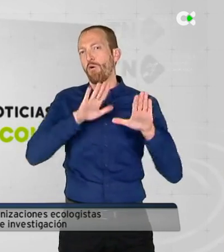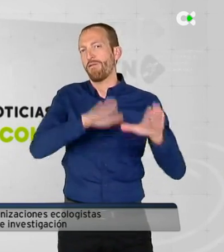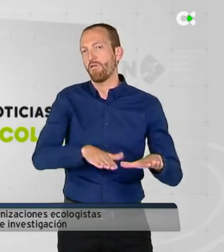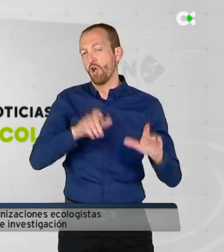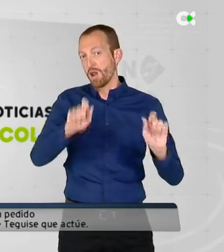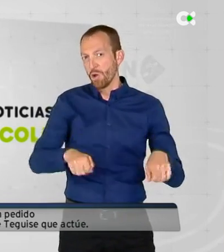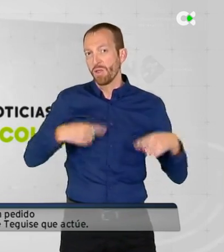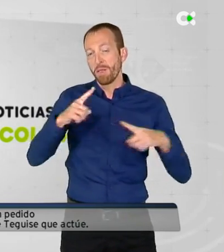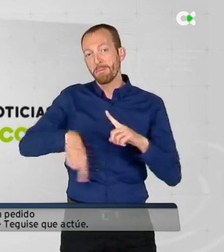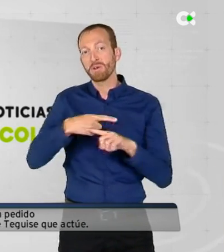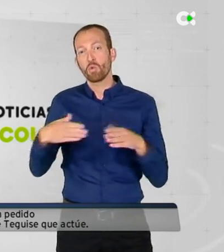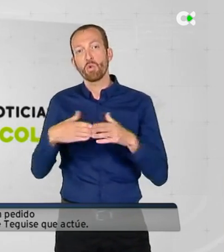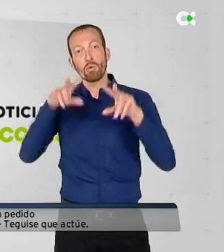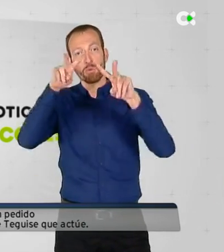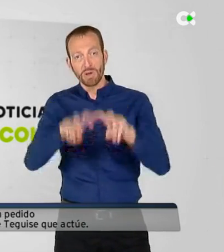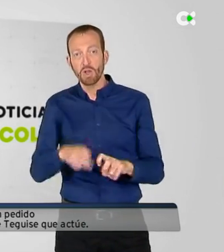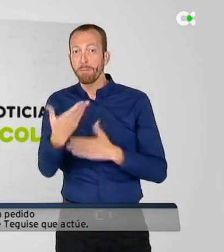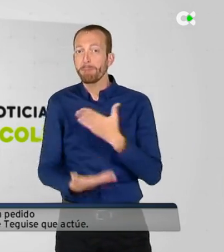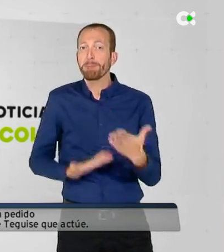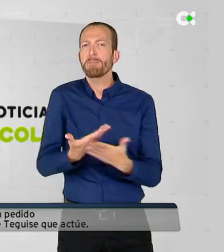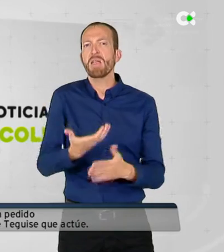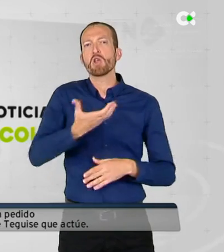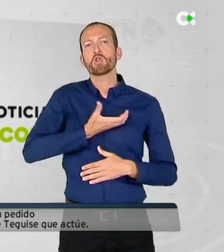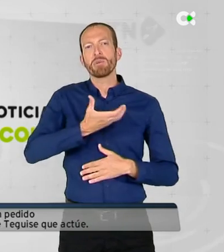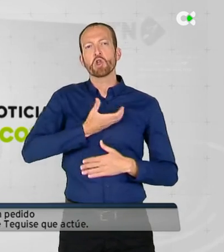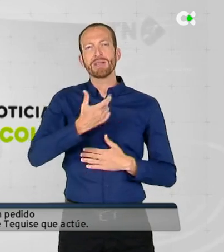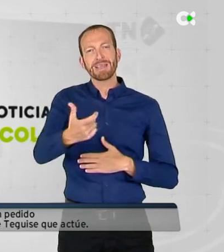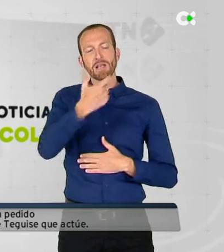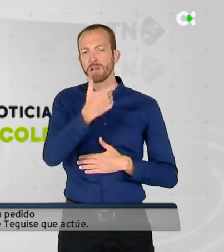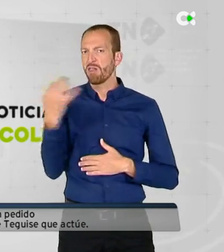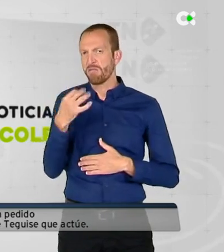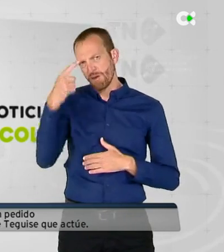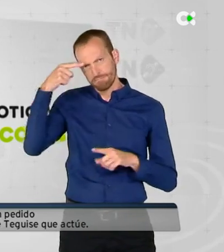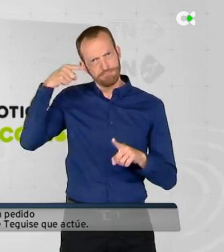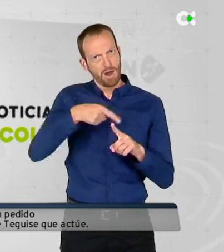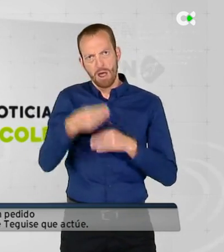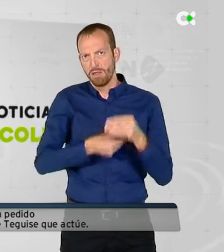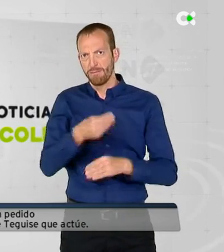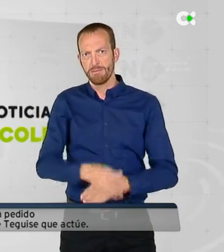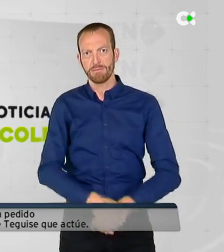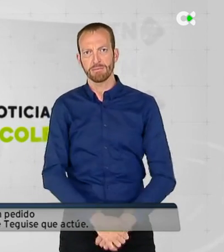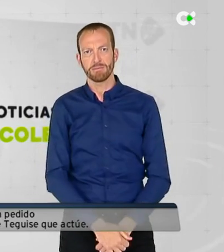dos grupos de investigación que han pedido al ayuntamiento de Teguise que actúe.